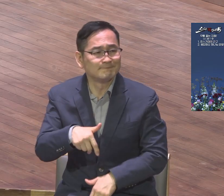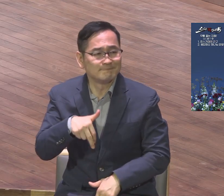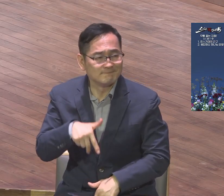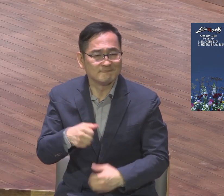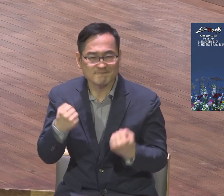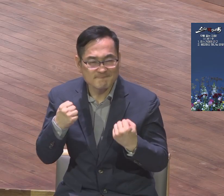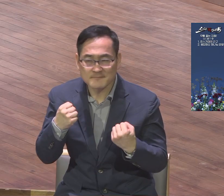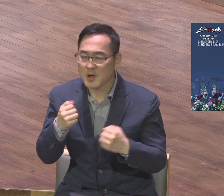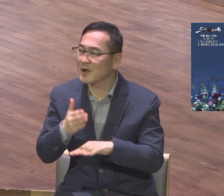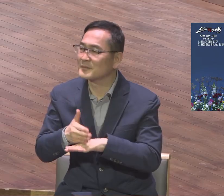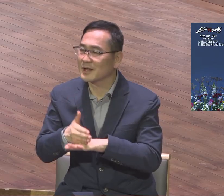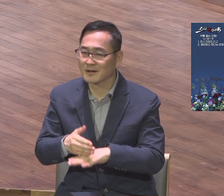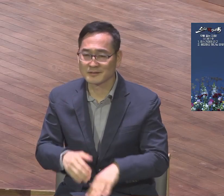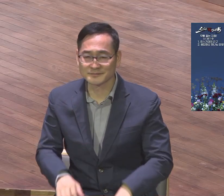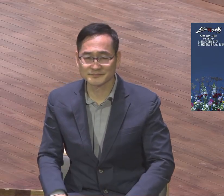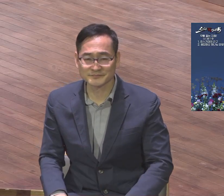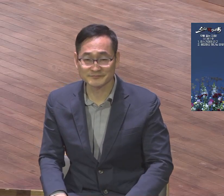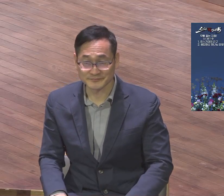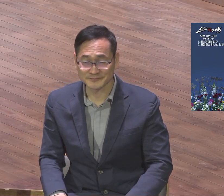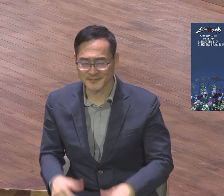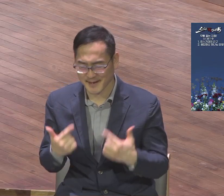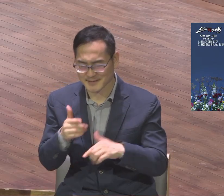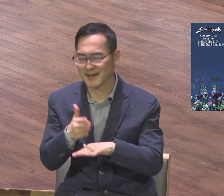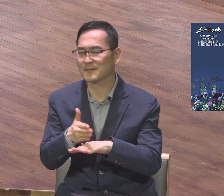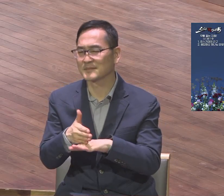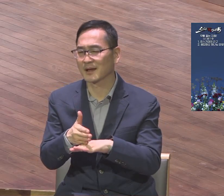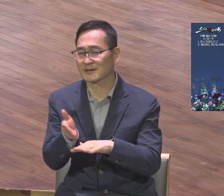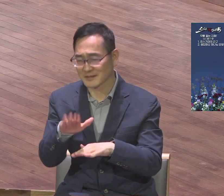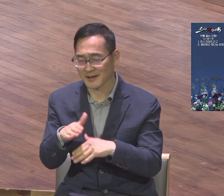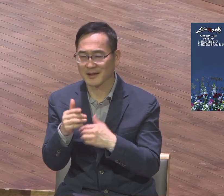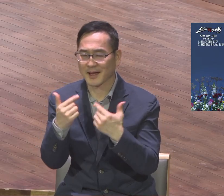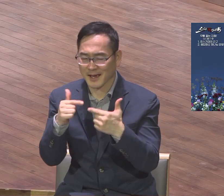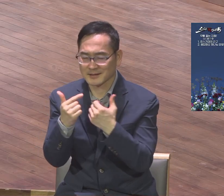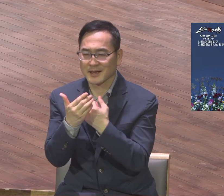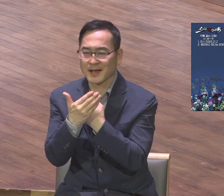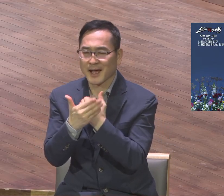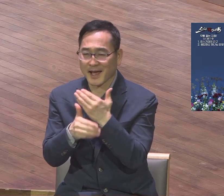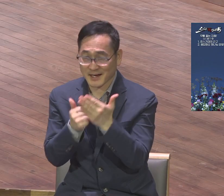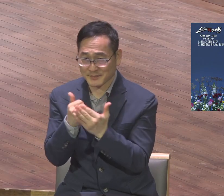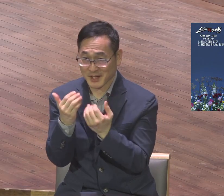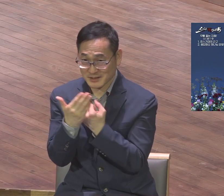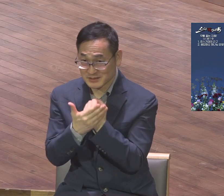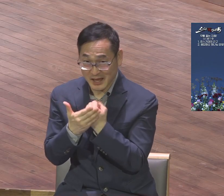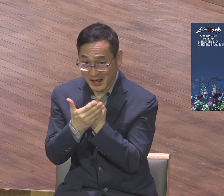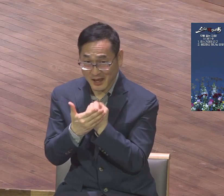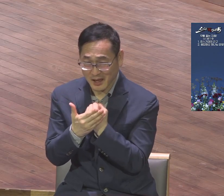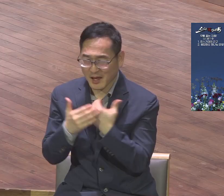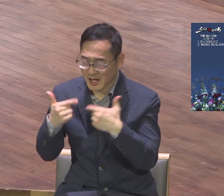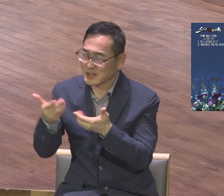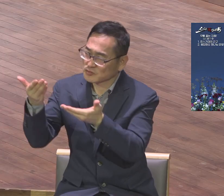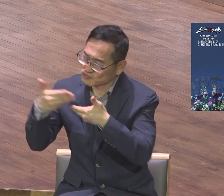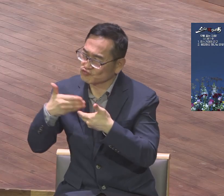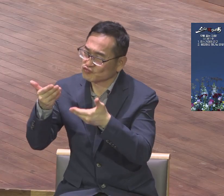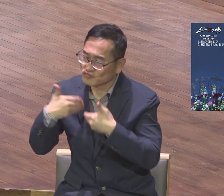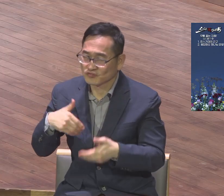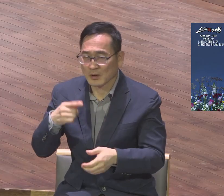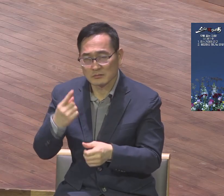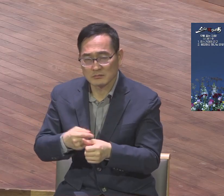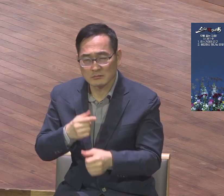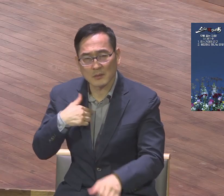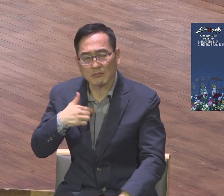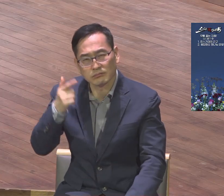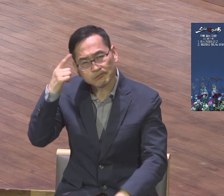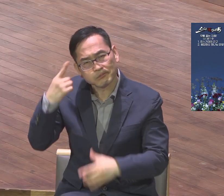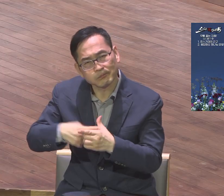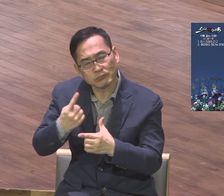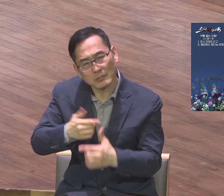그런데 응? 살다 보면 하나님의 은혜가 무감각할 때가 있어요. 은혜에